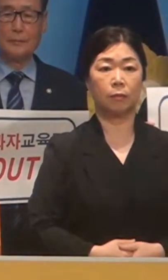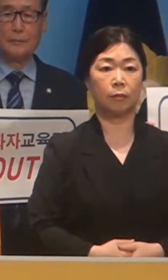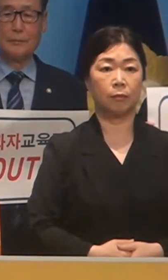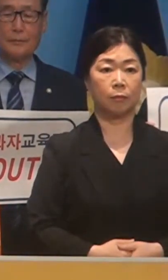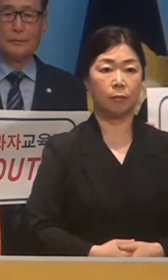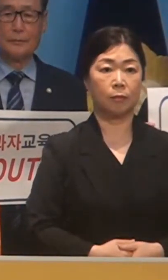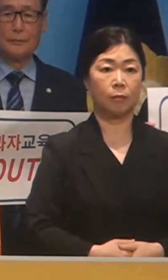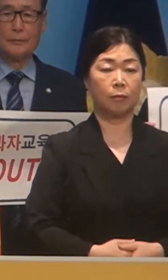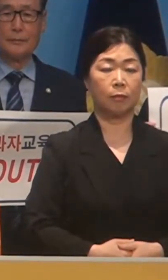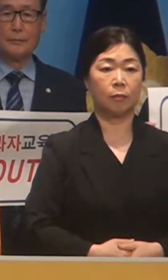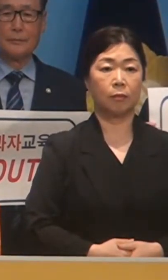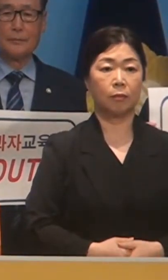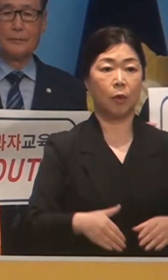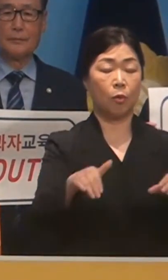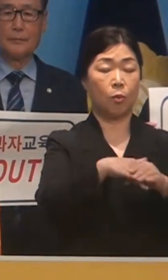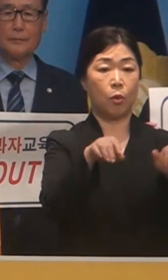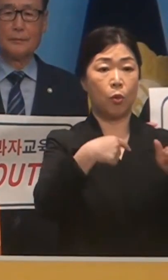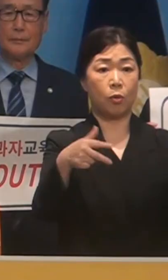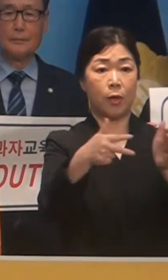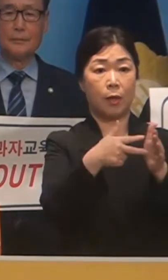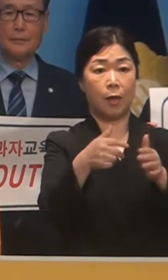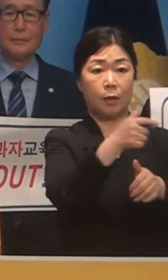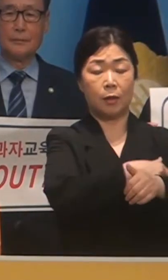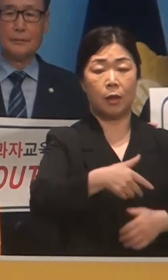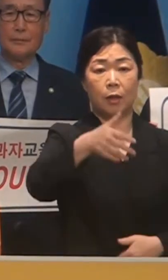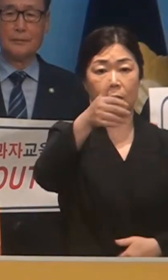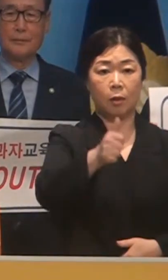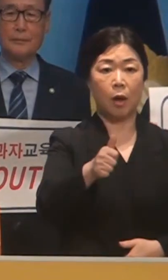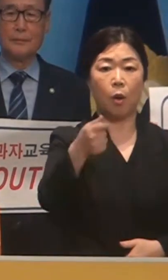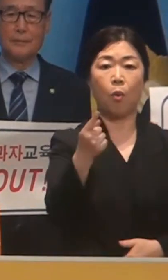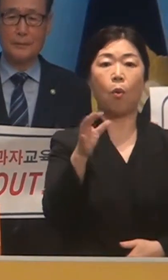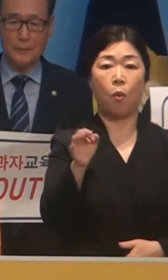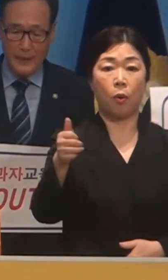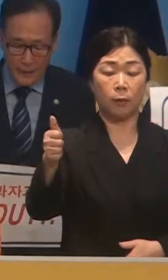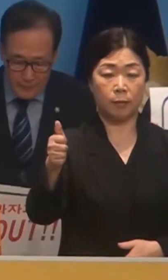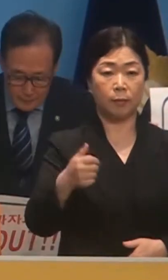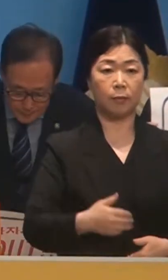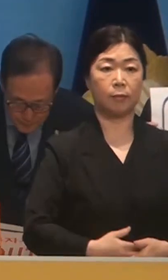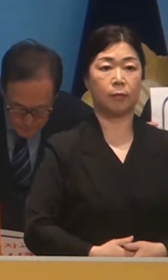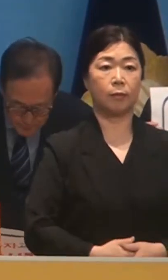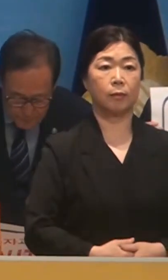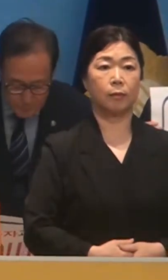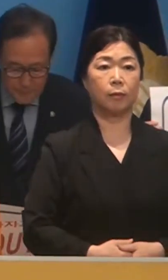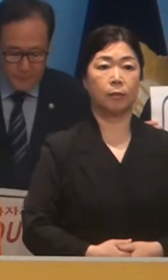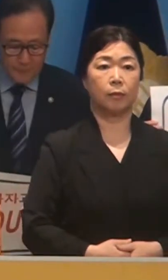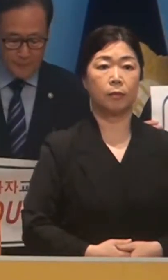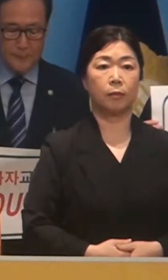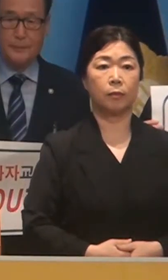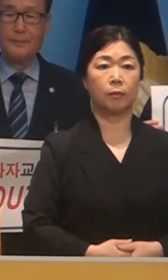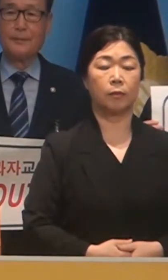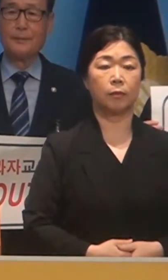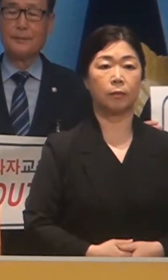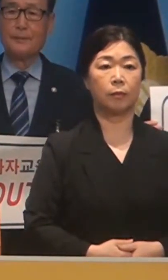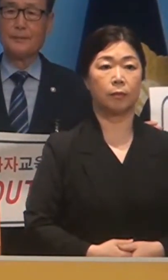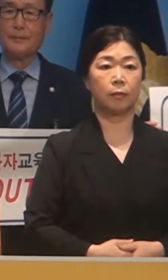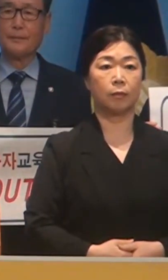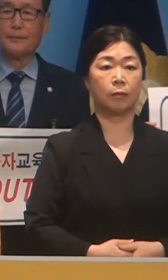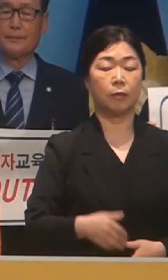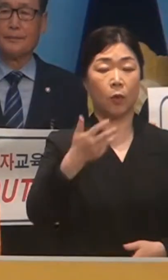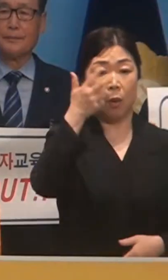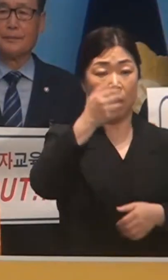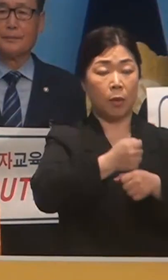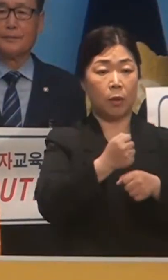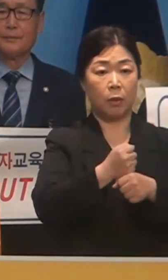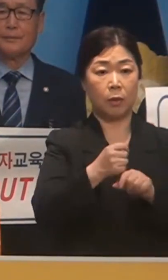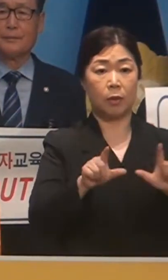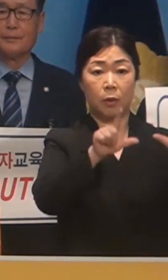또 문명교육재단 이사장님이신 홍택정 이사장님 오셨습니다. 그리고 또 꿈을